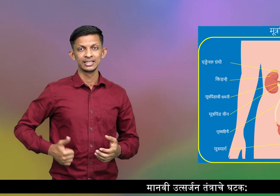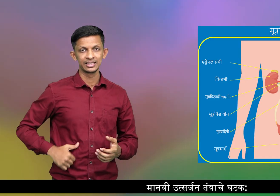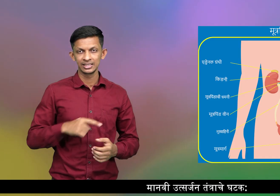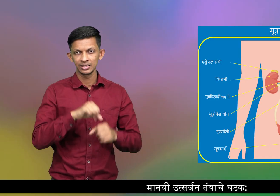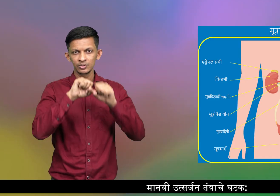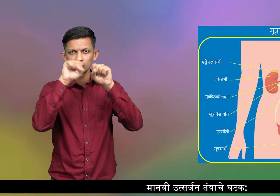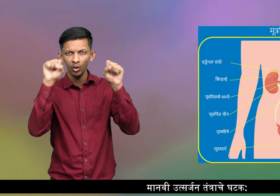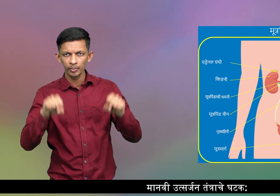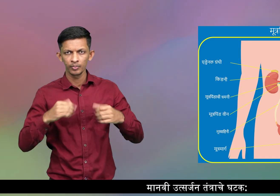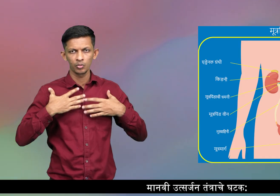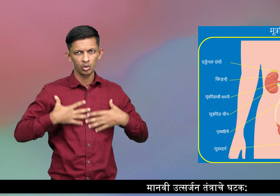मानवी उत्सर्जन तंत्राचे घटक.